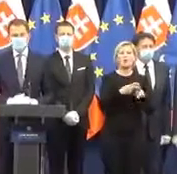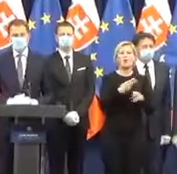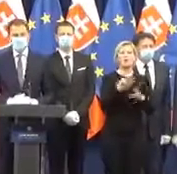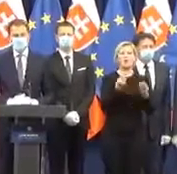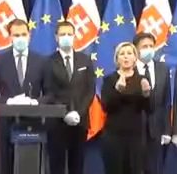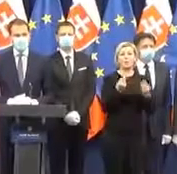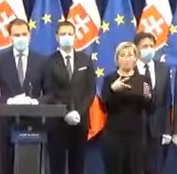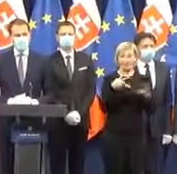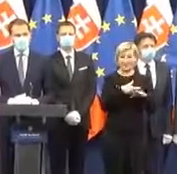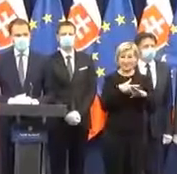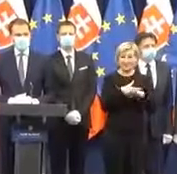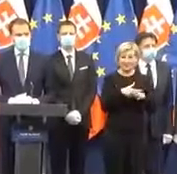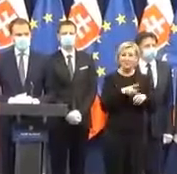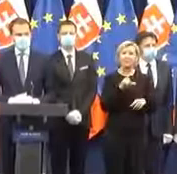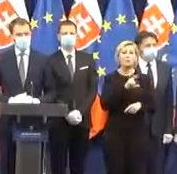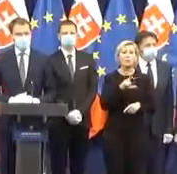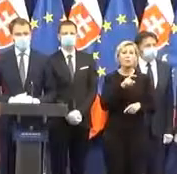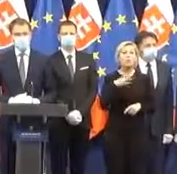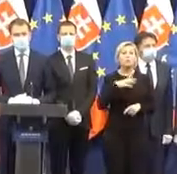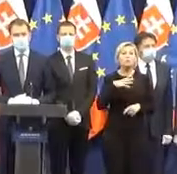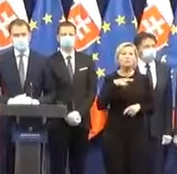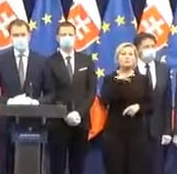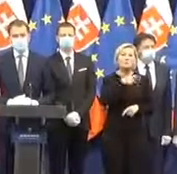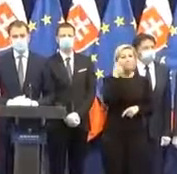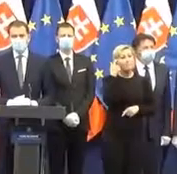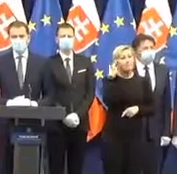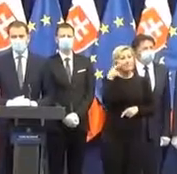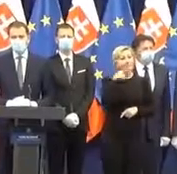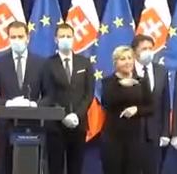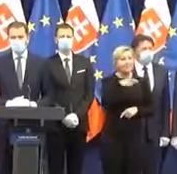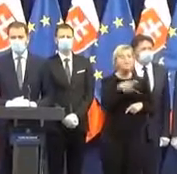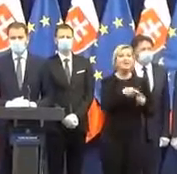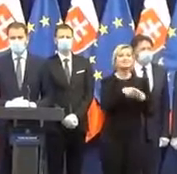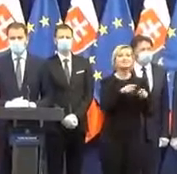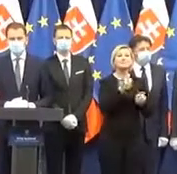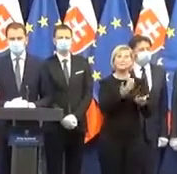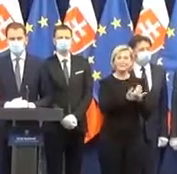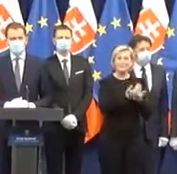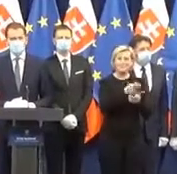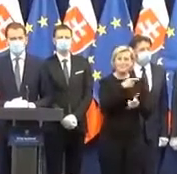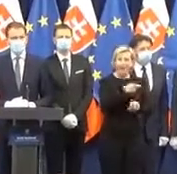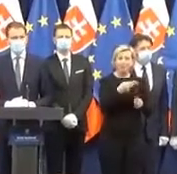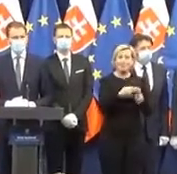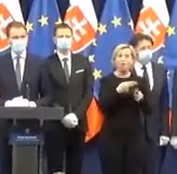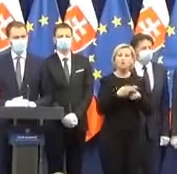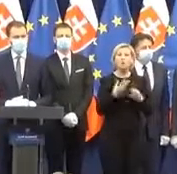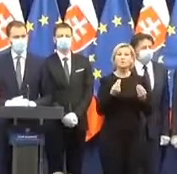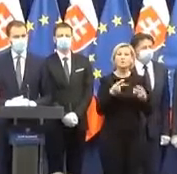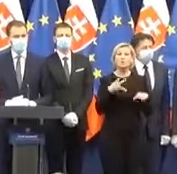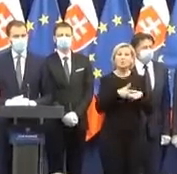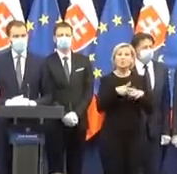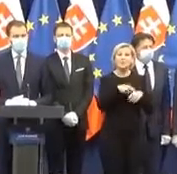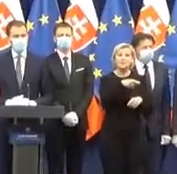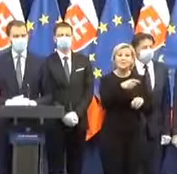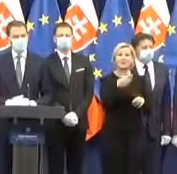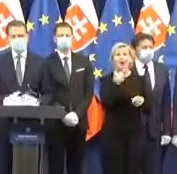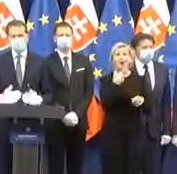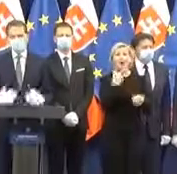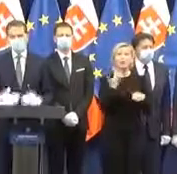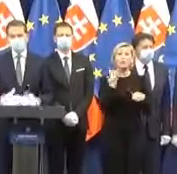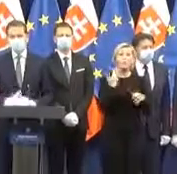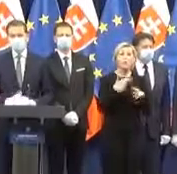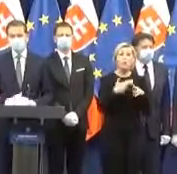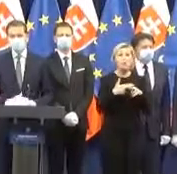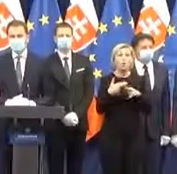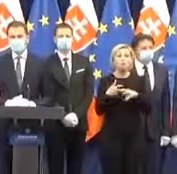spôsobom správa štátnych hmotných rezerv postupovala pri zabezpečení ochranných prostriedkov,